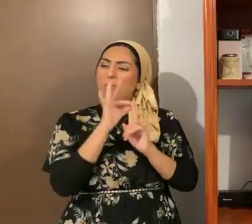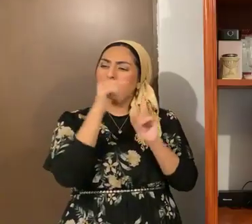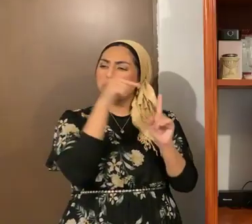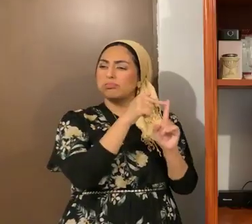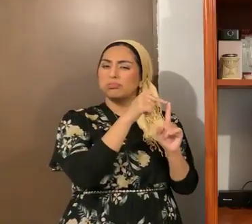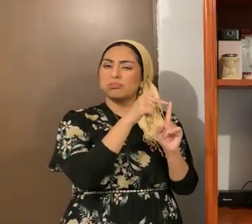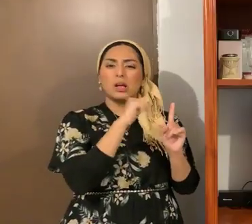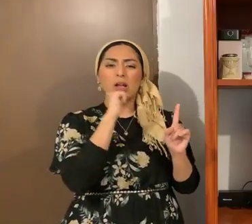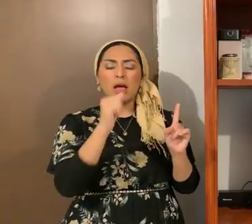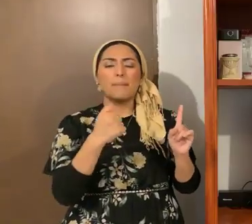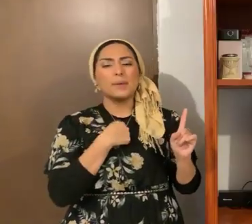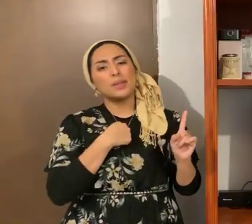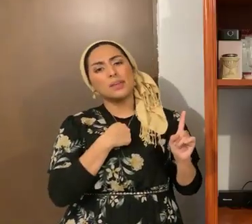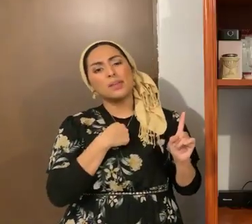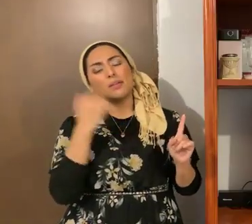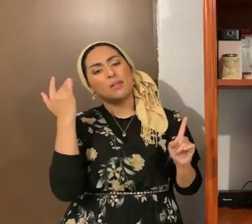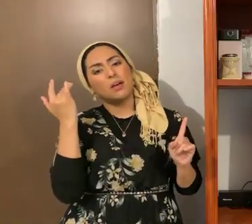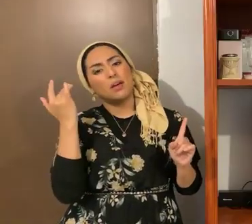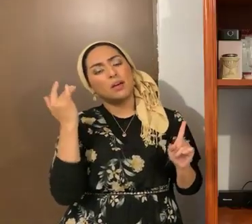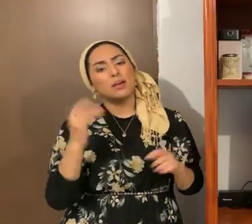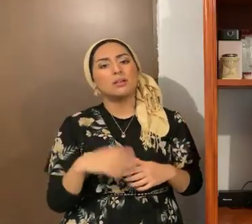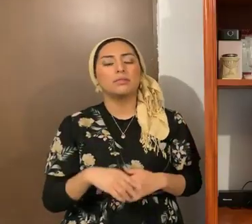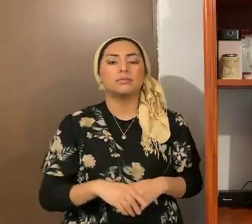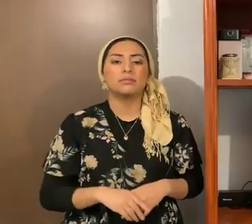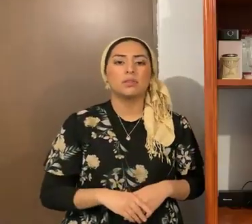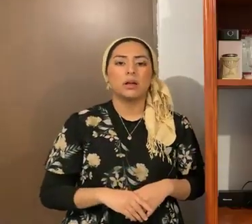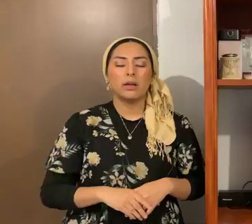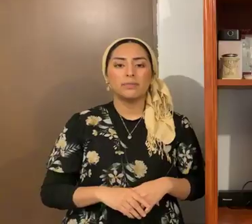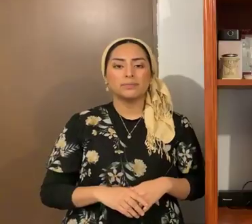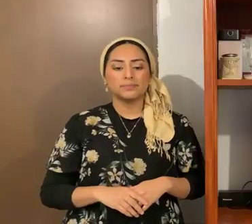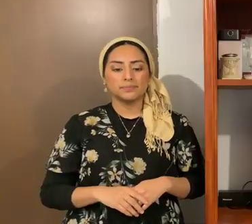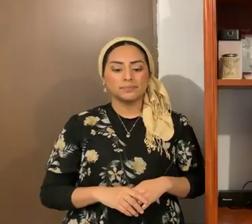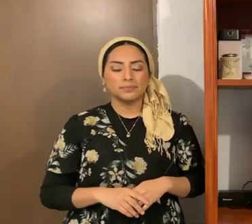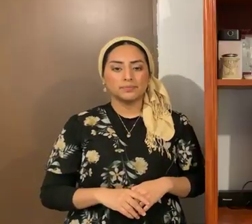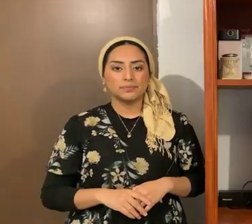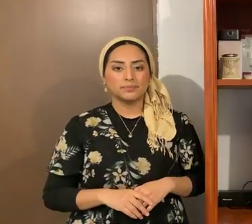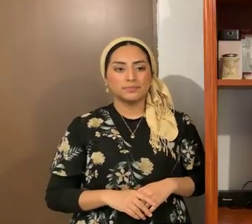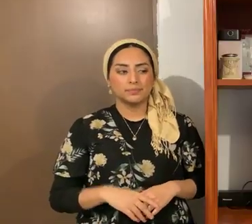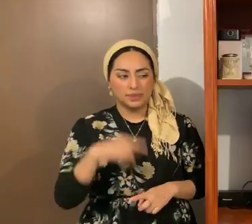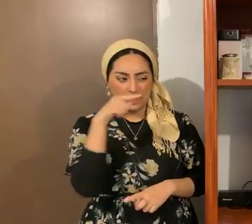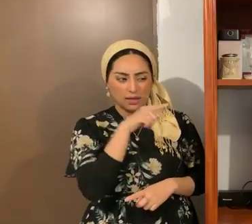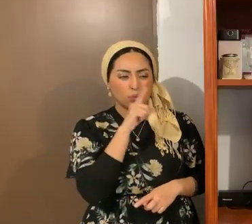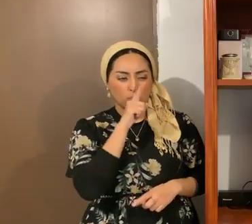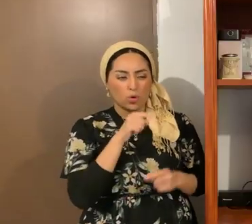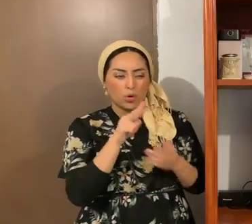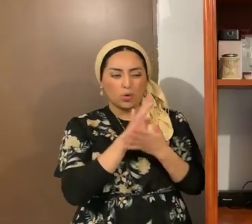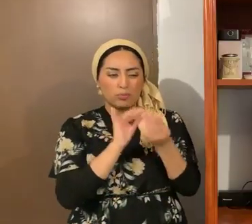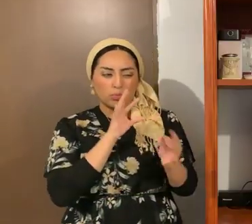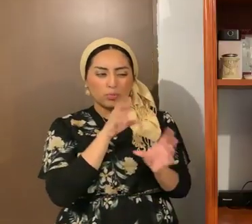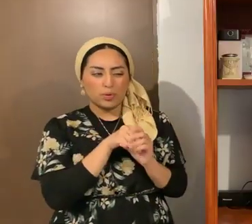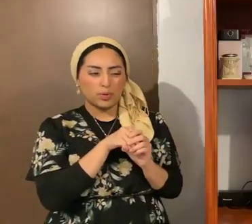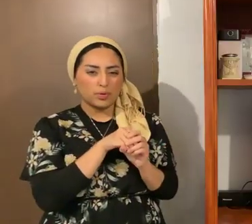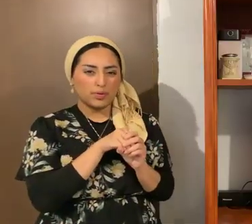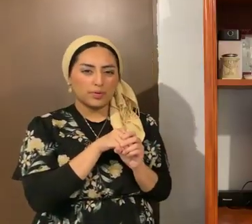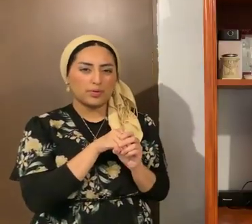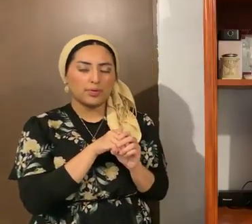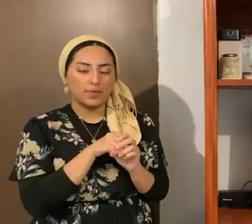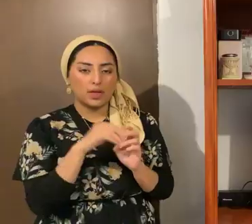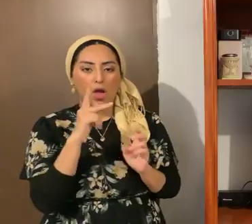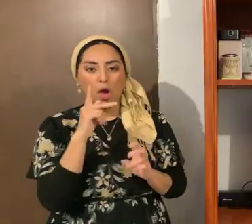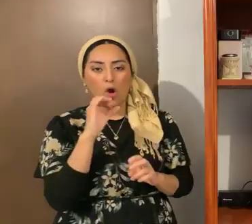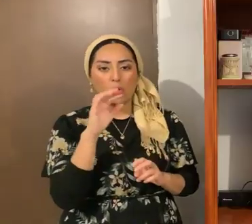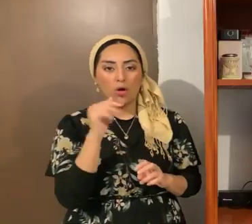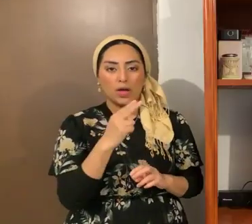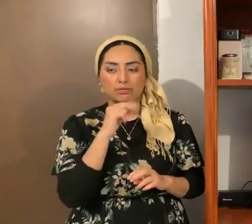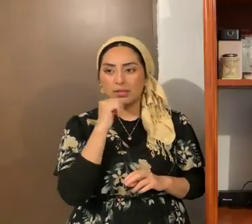habíamos platicado del complejo de superioridad. ¿Por qué lo levantó a él? ¿Será él el ungido y no había visto todos los milagros ya